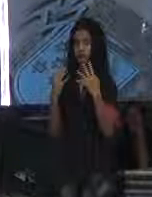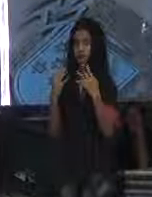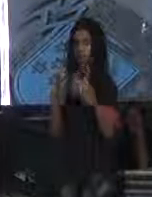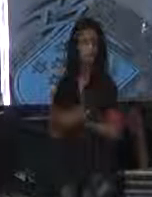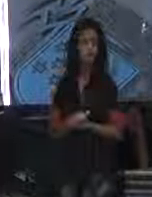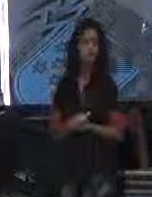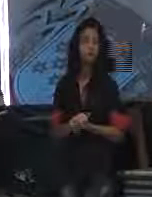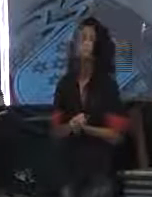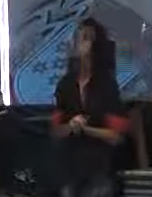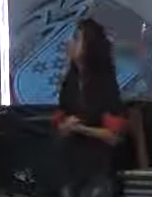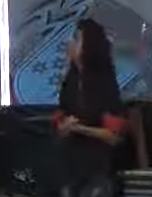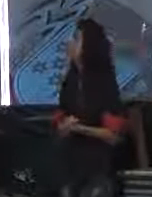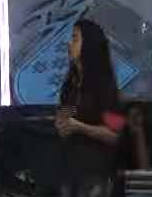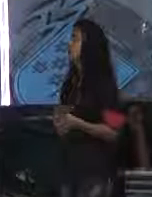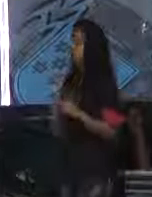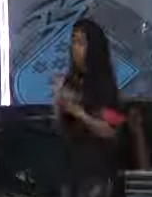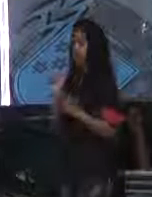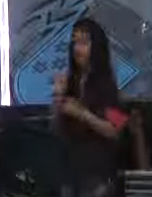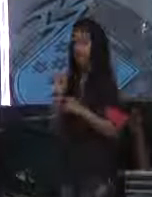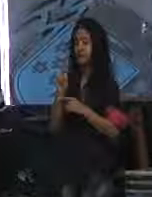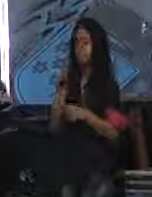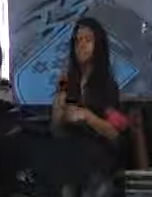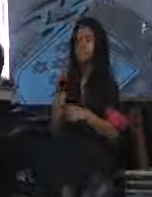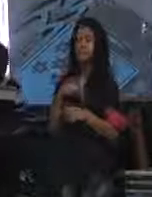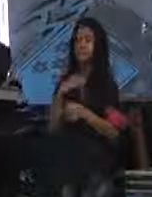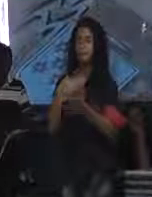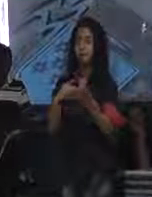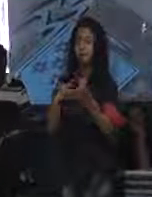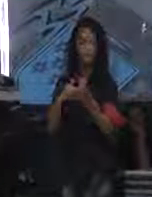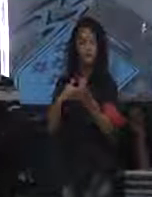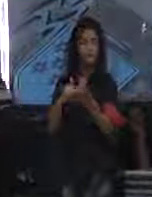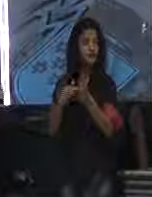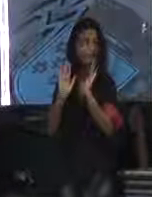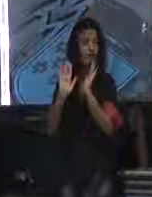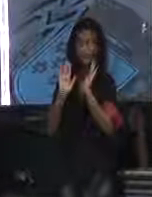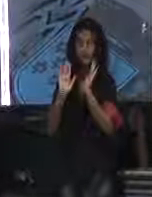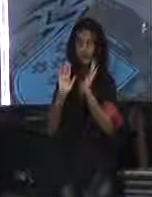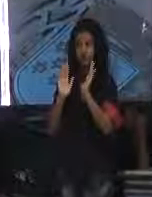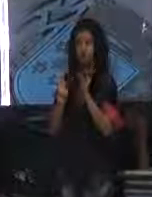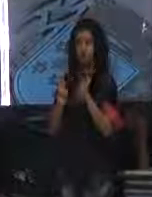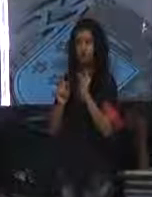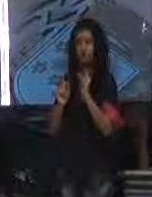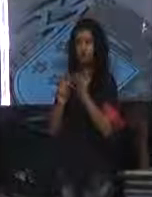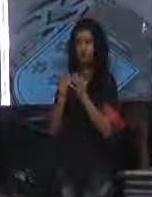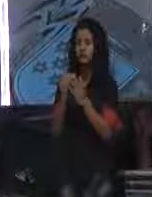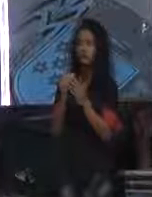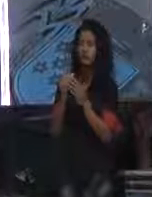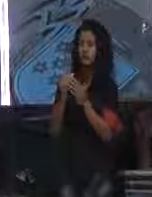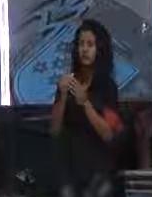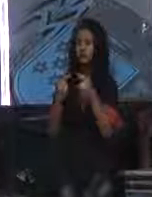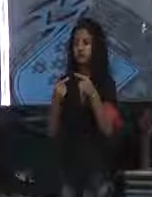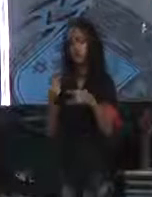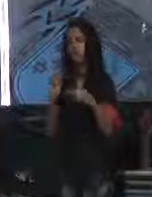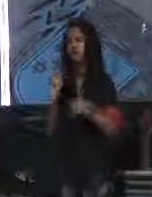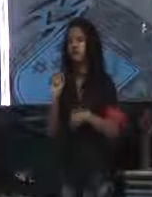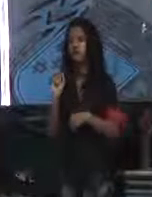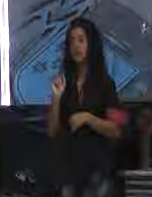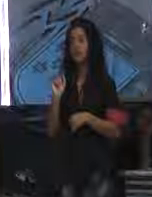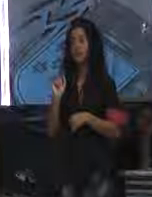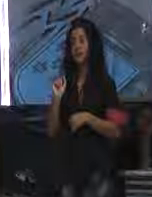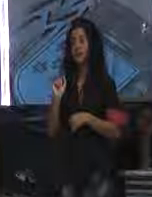Secretária, no cartão do SUS, inclusive, a secretaria tinha aberto para a gente uma pré-conversa da possibilidade de,